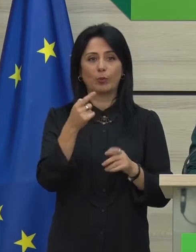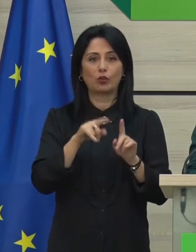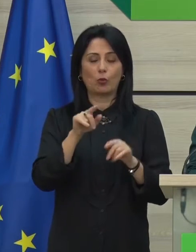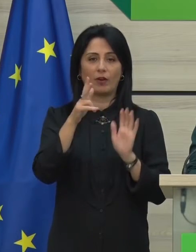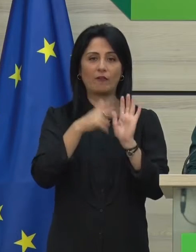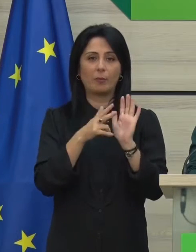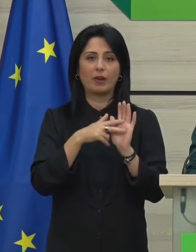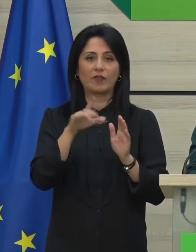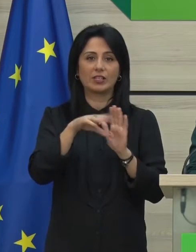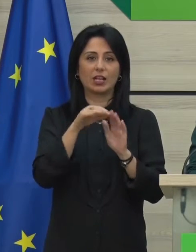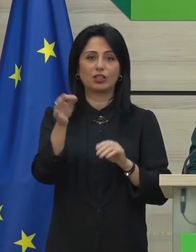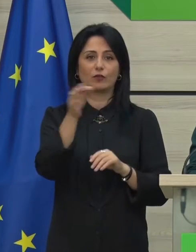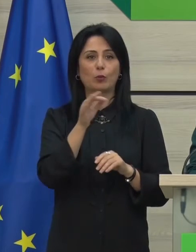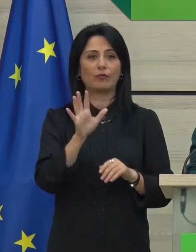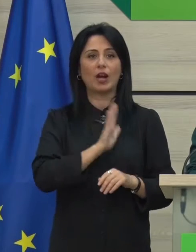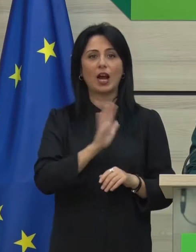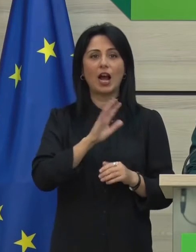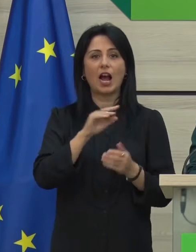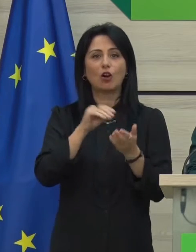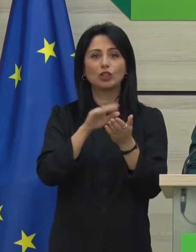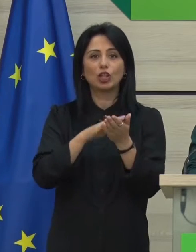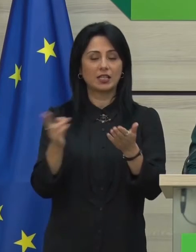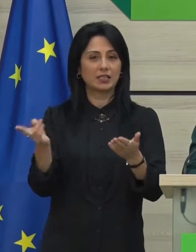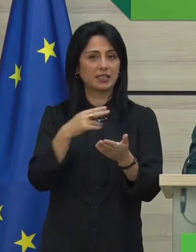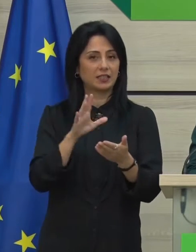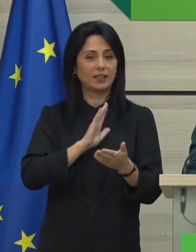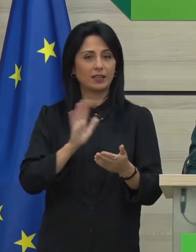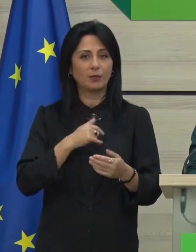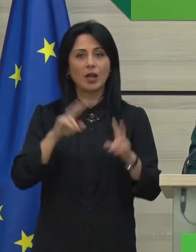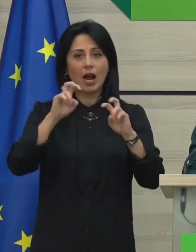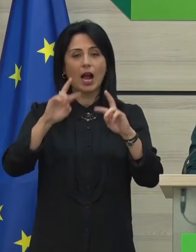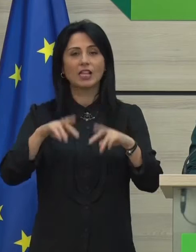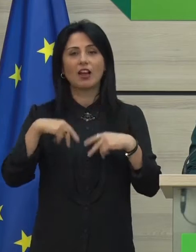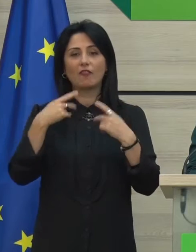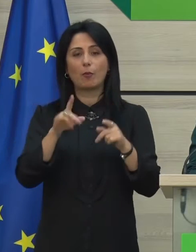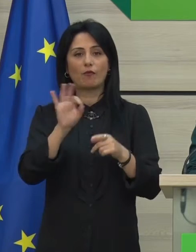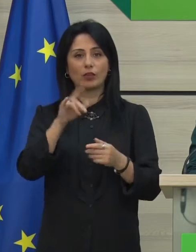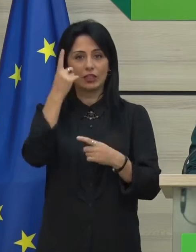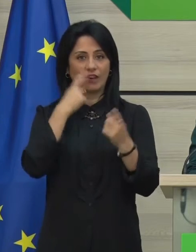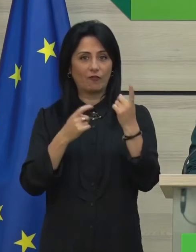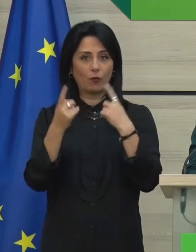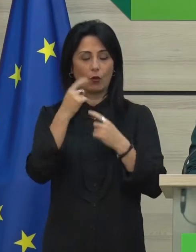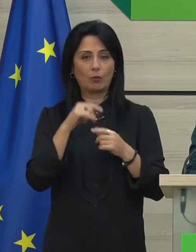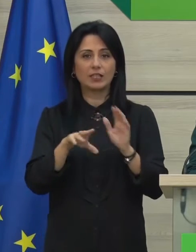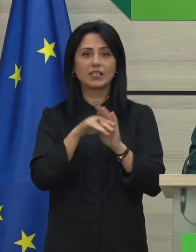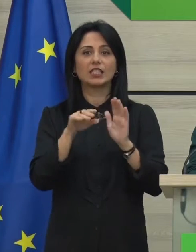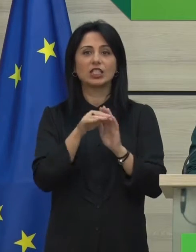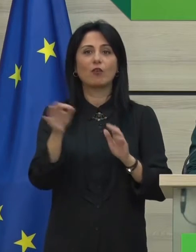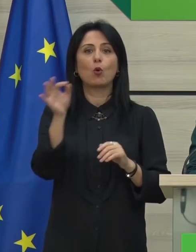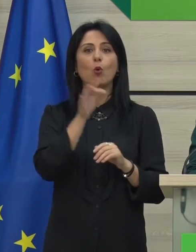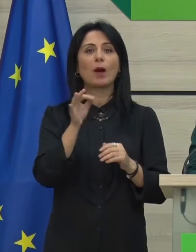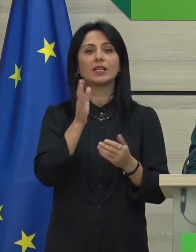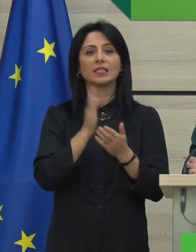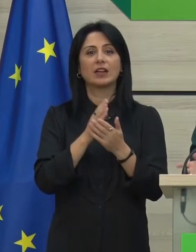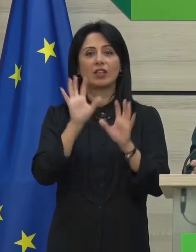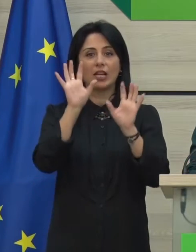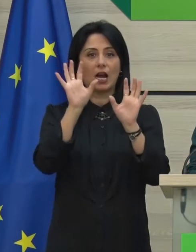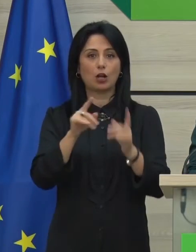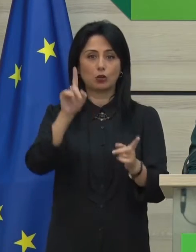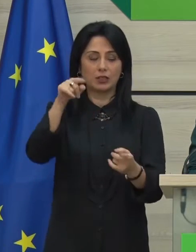მერვე საარჩევნო უბანზე არ იყო ჩანაწერთა წიგნი. Ჩვენ გადავამოწმეთ აღნიშნული ინფორმაცია და საარჩევნო უბანზე არის